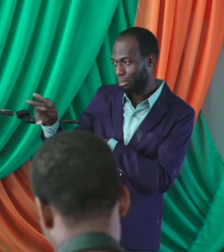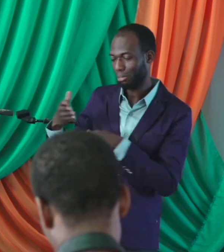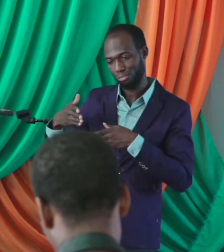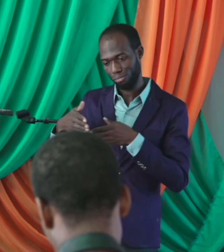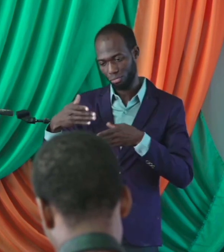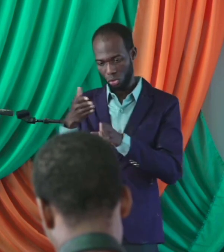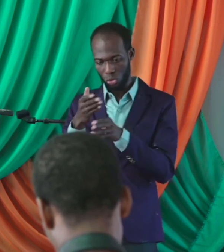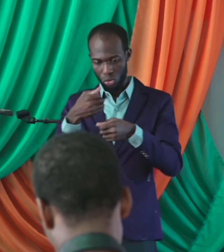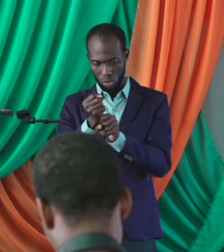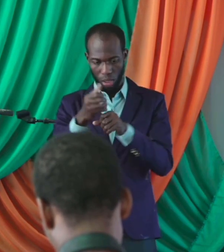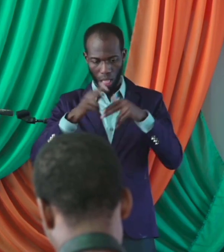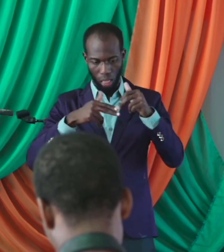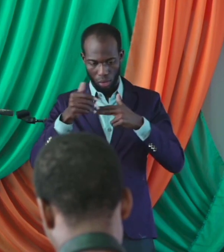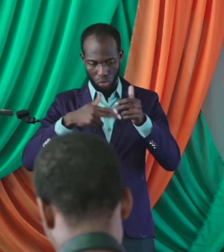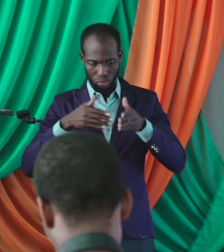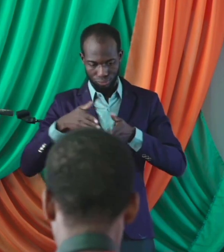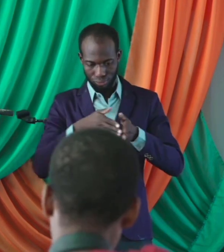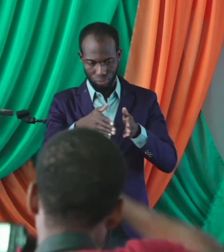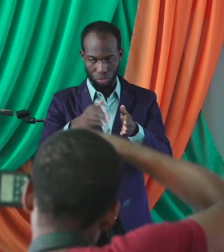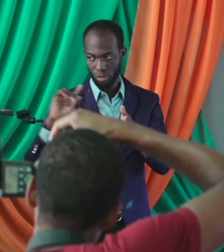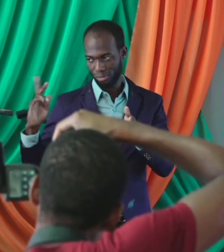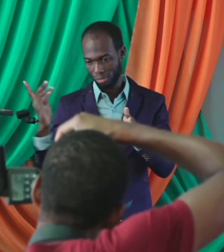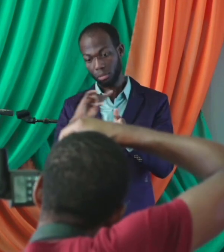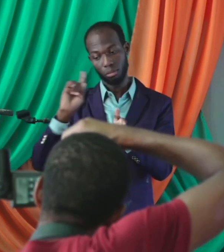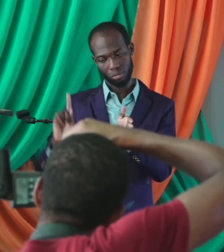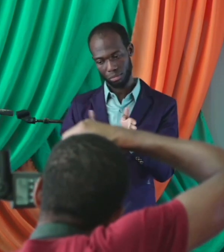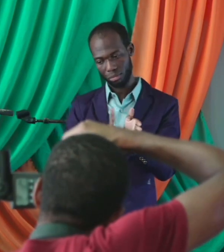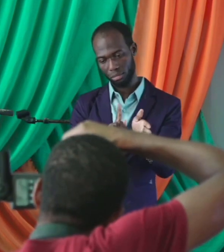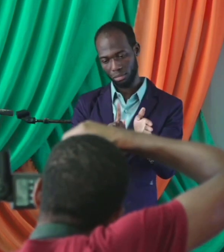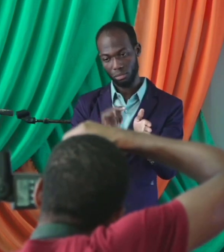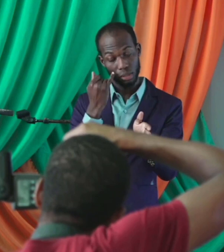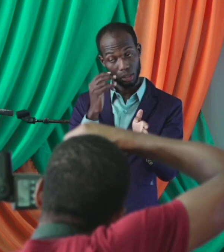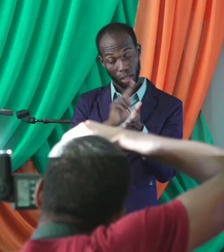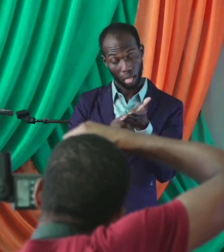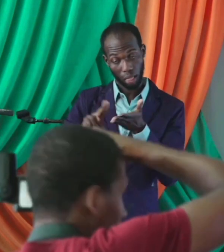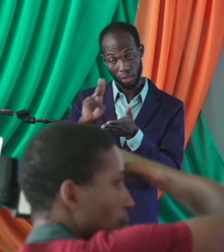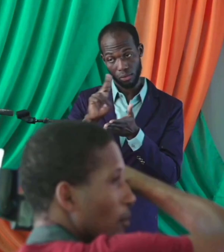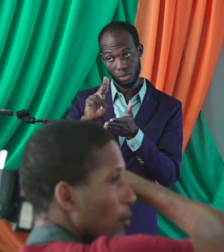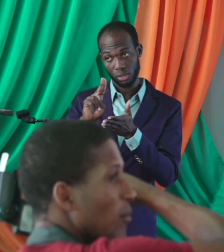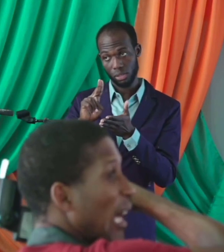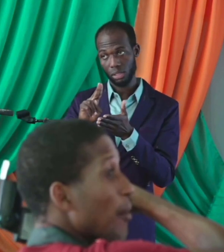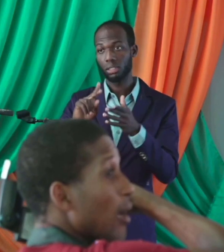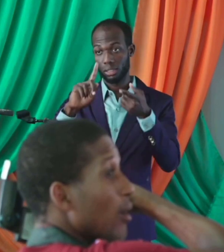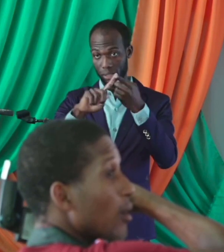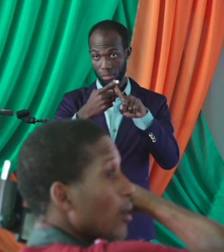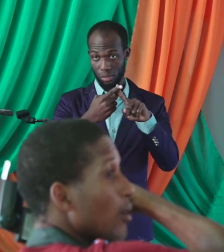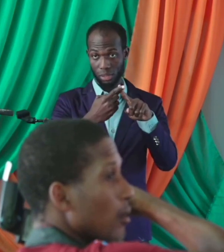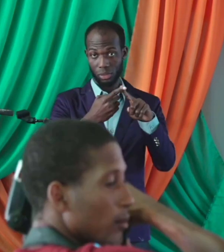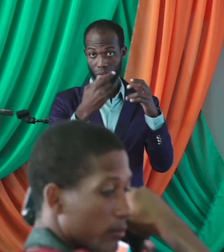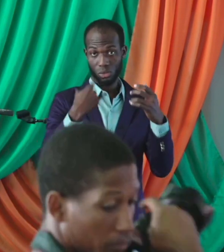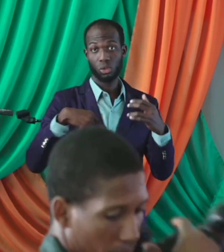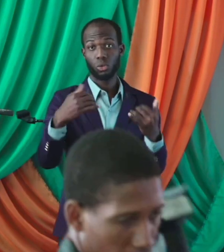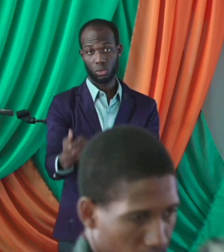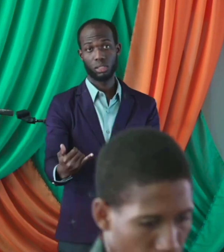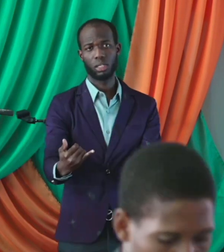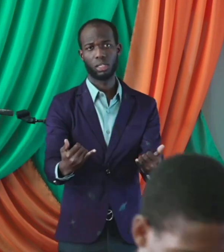maire déjà, nous mettre certains que l'université derrière nous. Si nous avons une université qui partenaire nous connaissons. Nous me disons qui